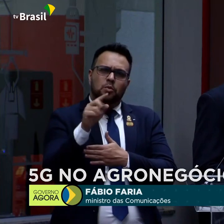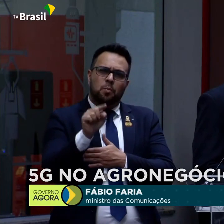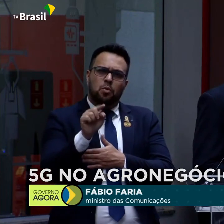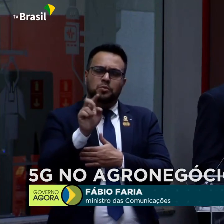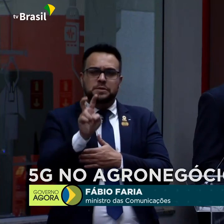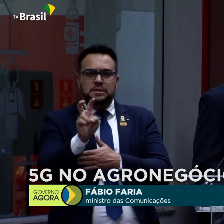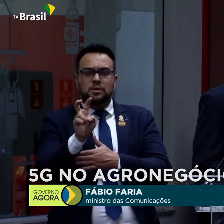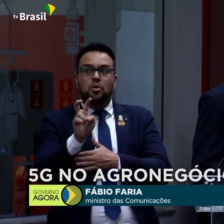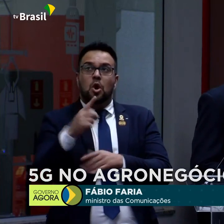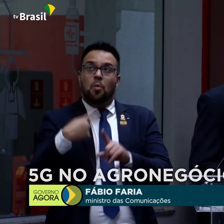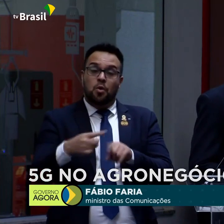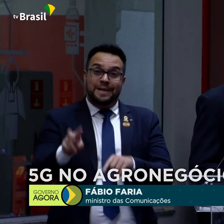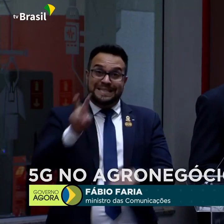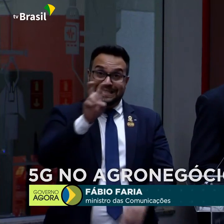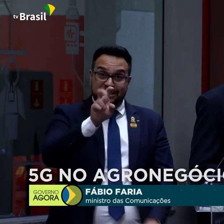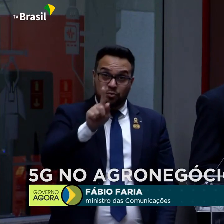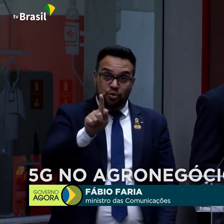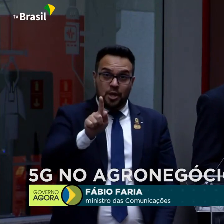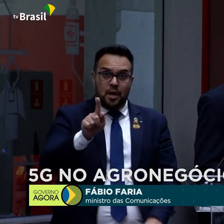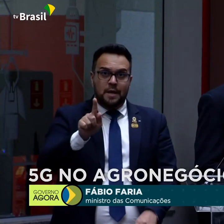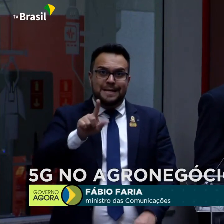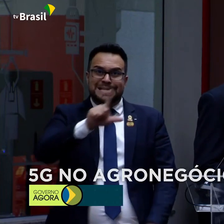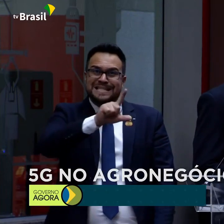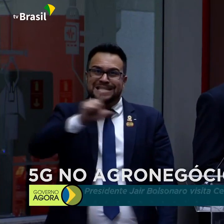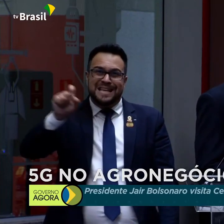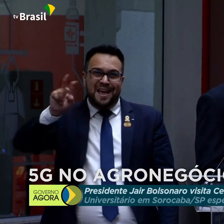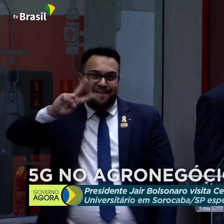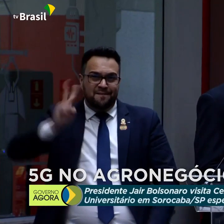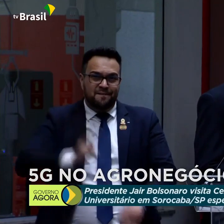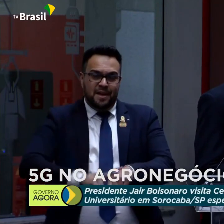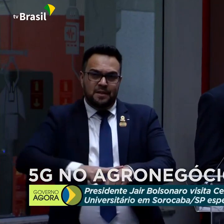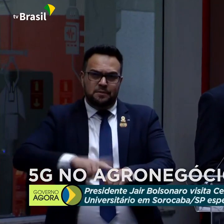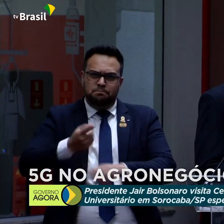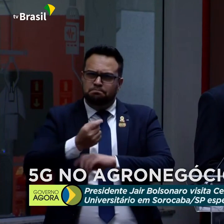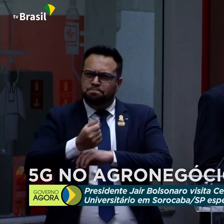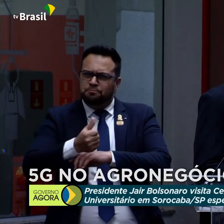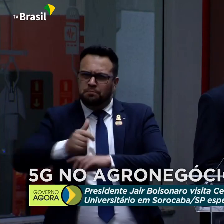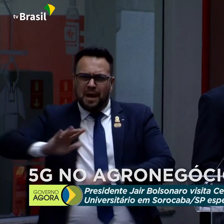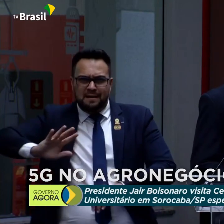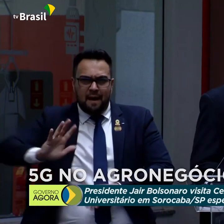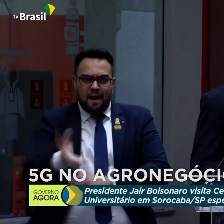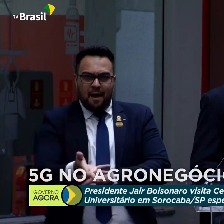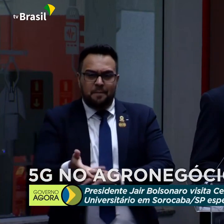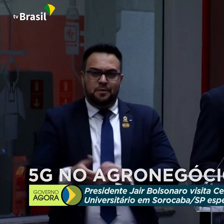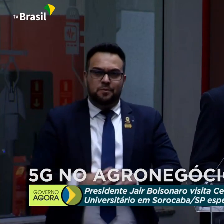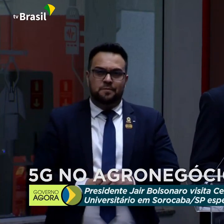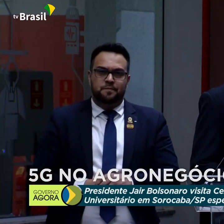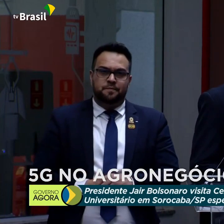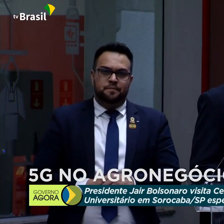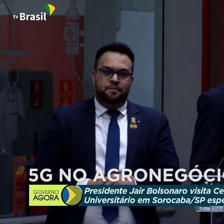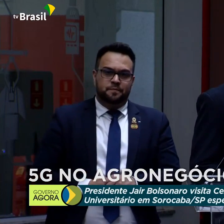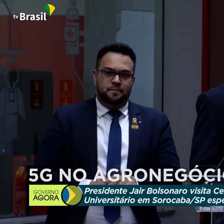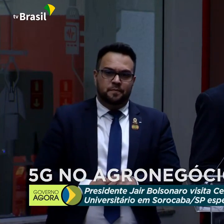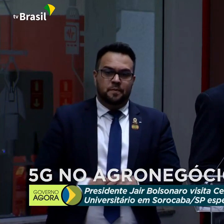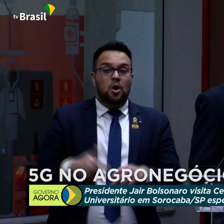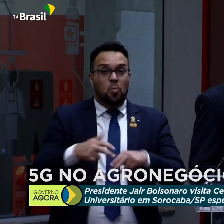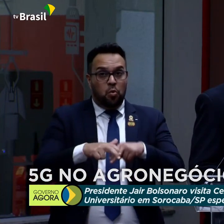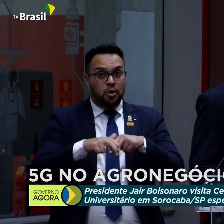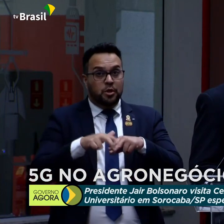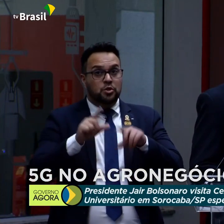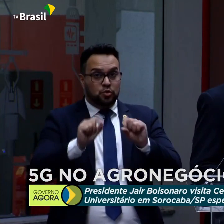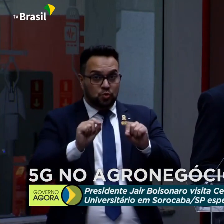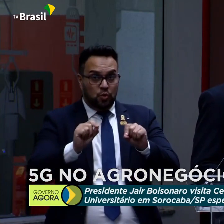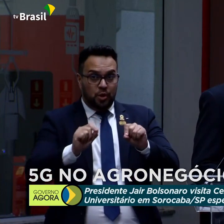5G, presidente, é 100 vezes mais rápido do que o 4G. E a latência é muito baixa. Por isso que